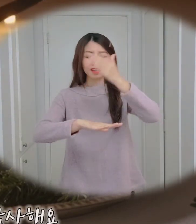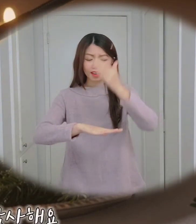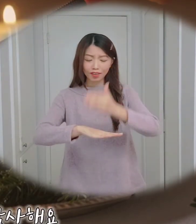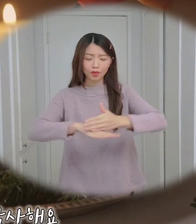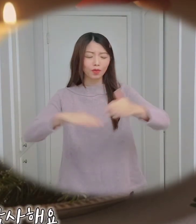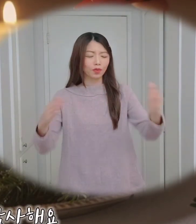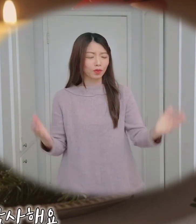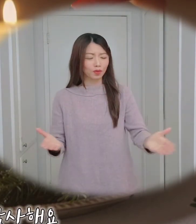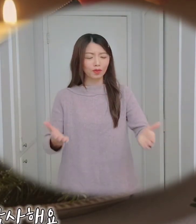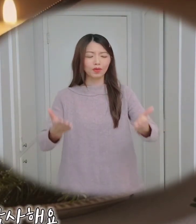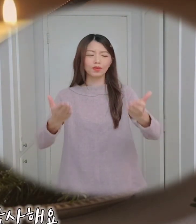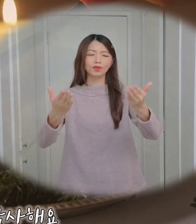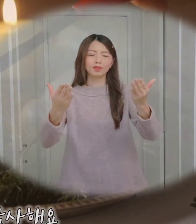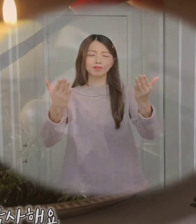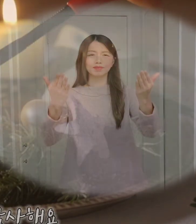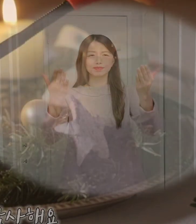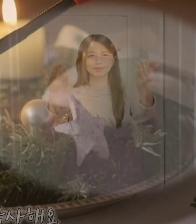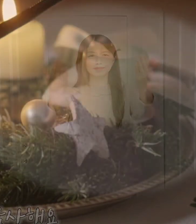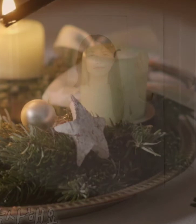감사해요